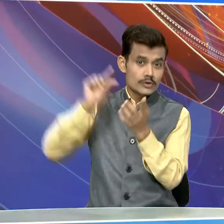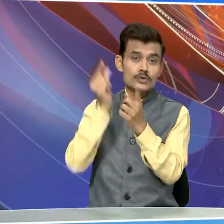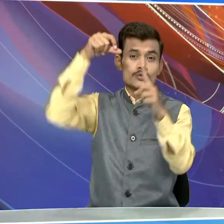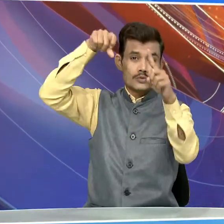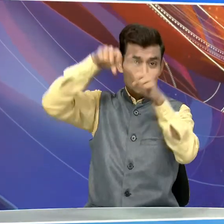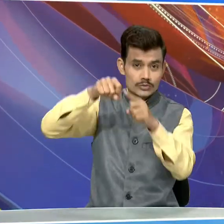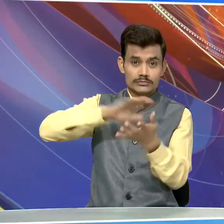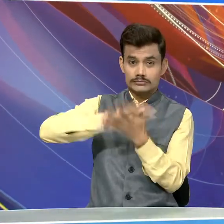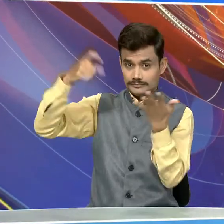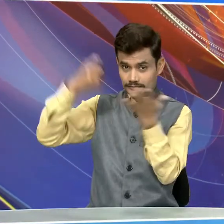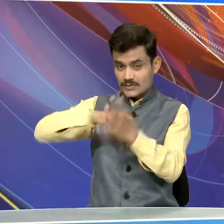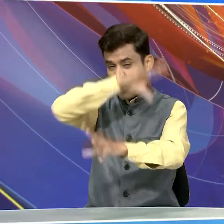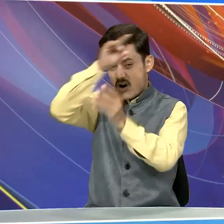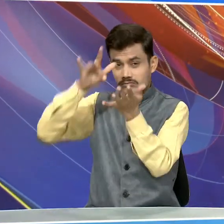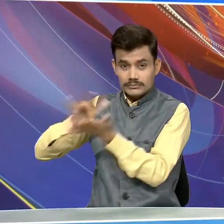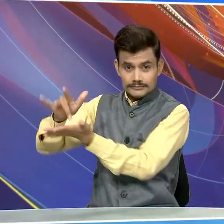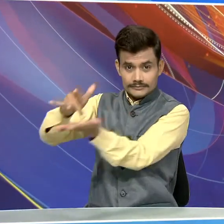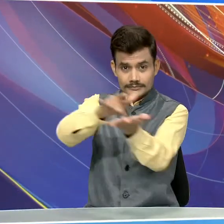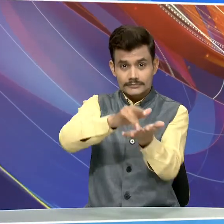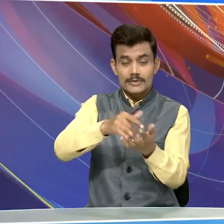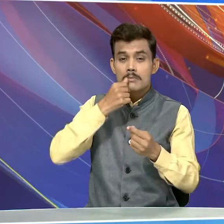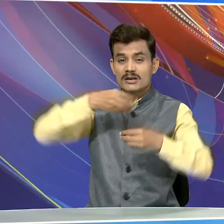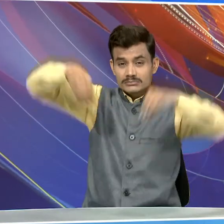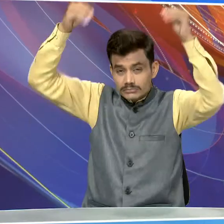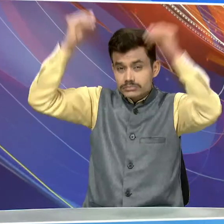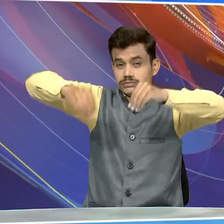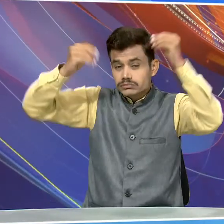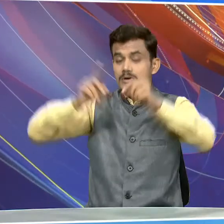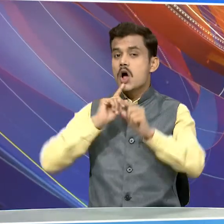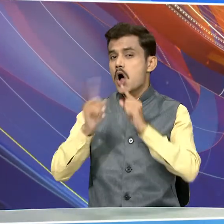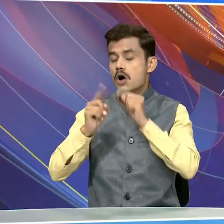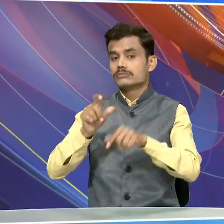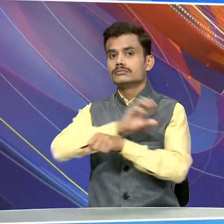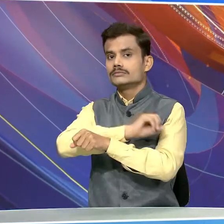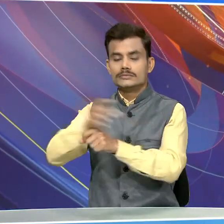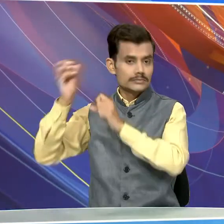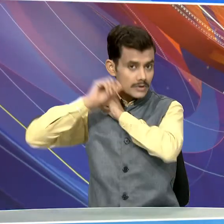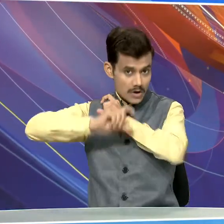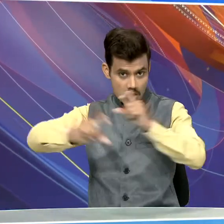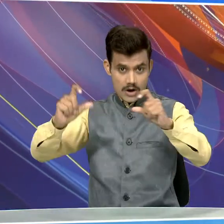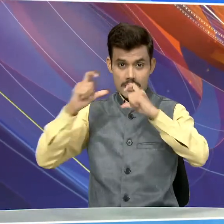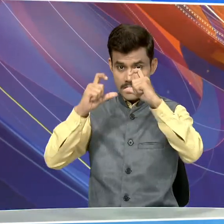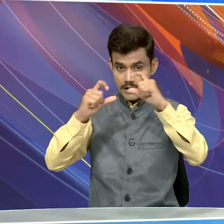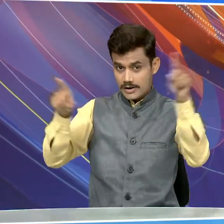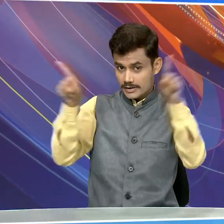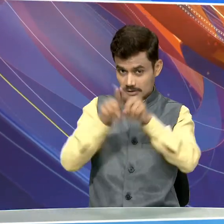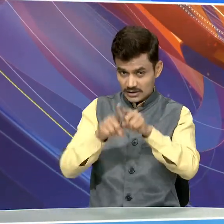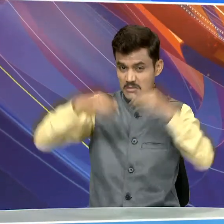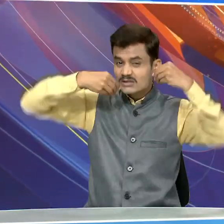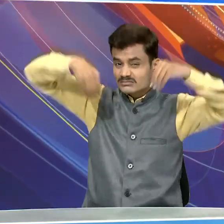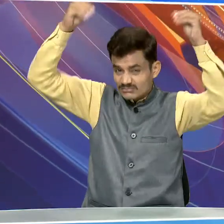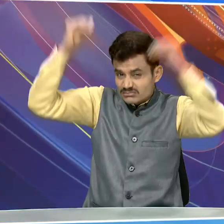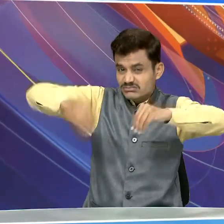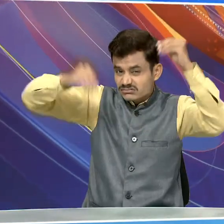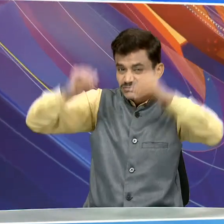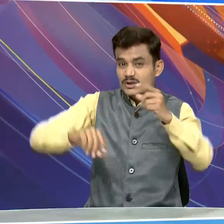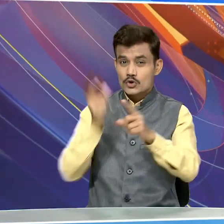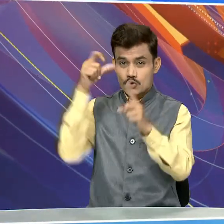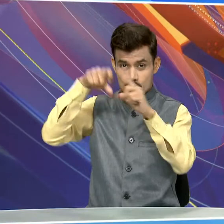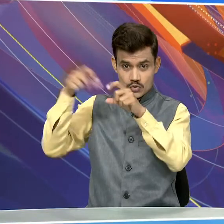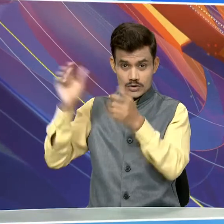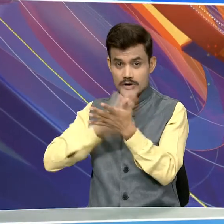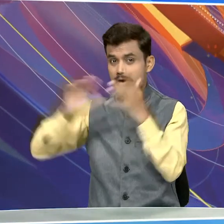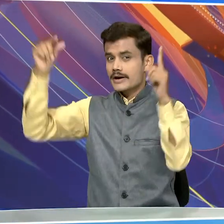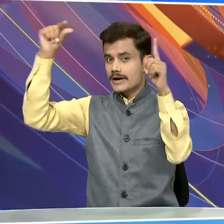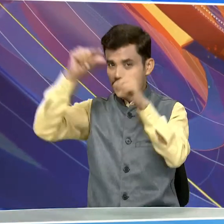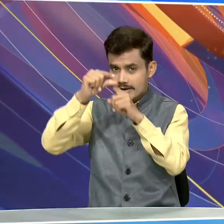और हरियाणा सहित देश के कई इलाकों में भारी बारिश का अलर्ट जारी किया है। मूसलाधार बारिश से उत्तराखंड,